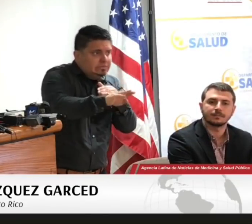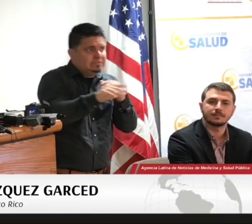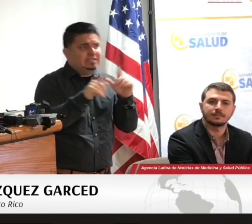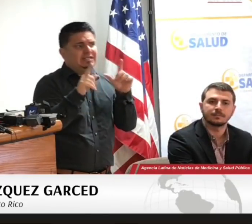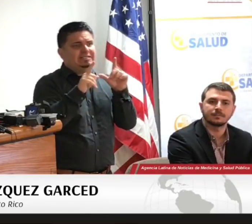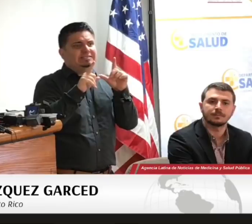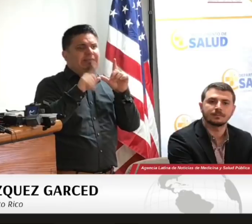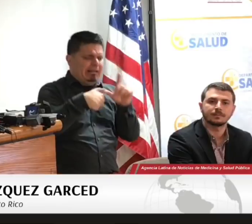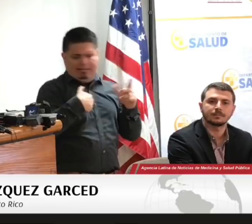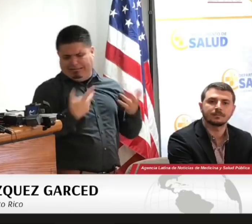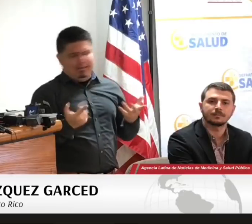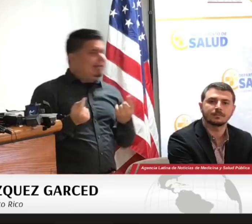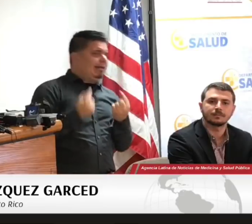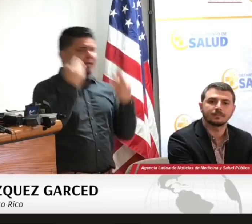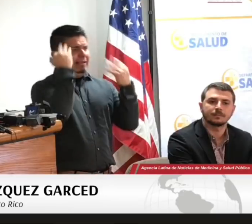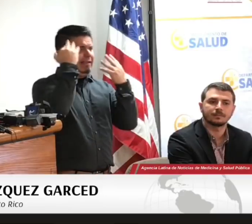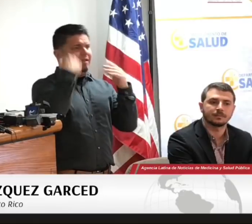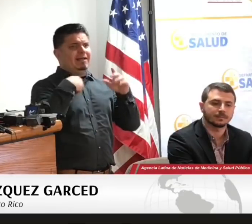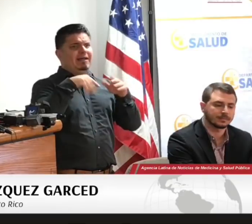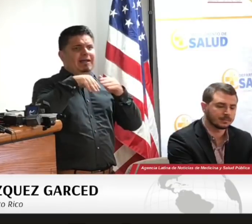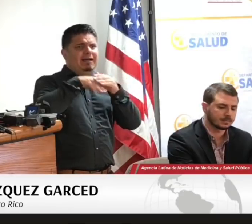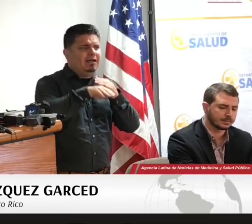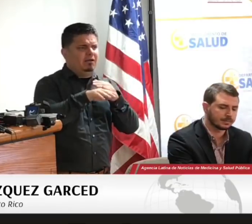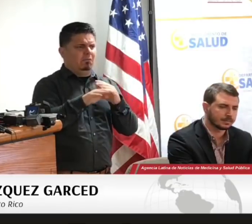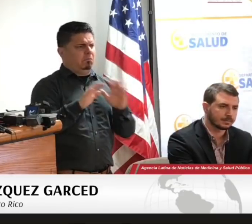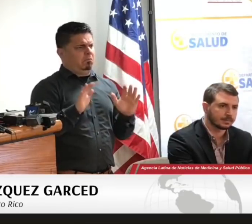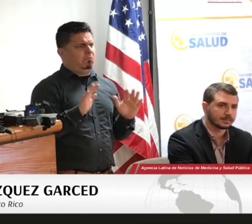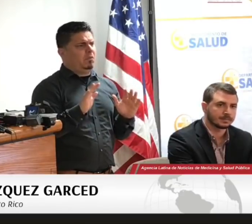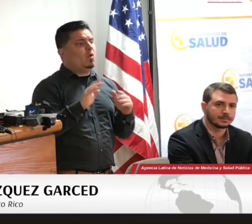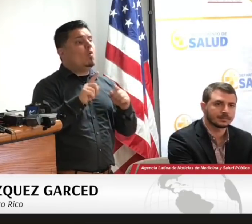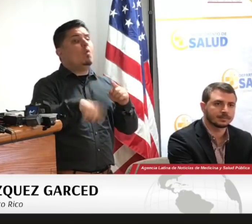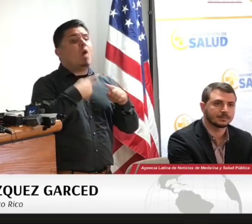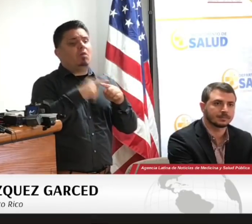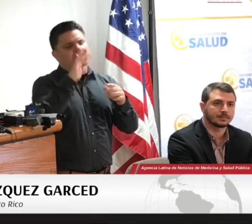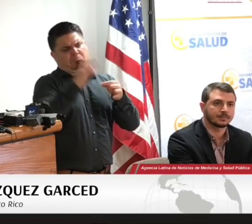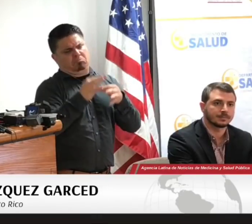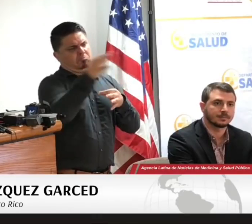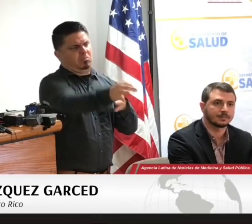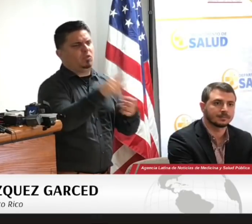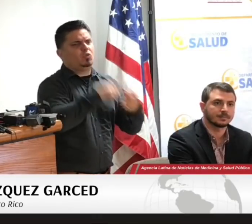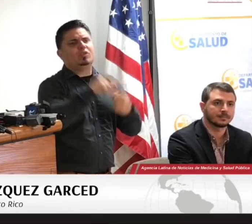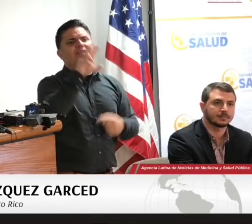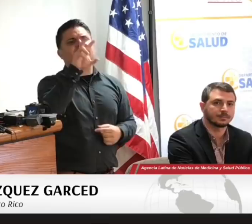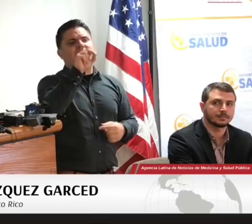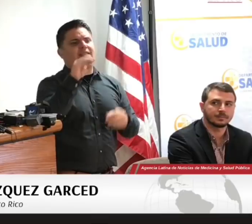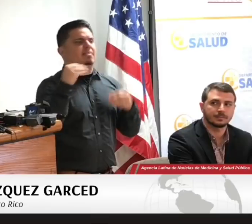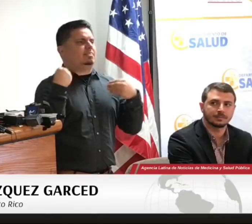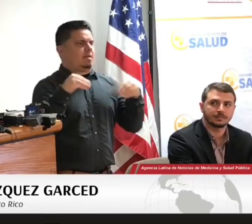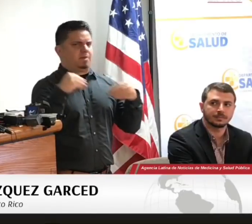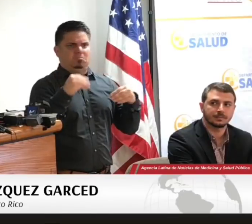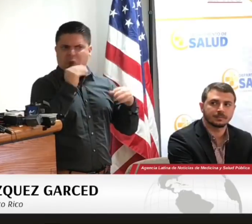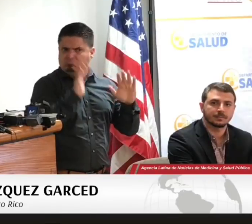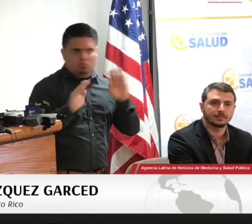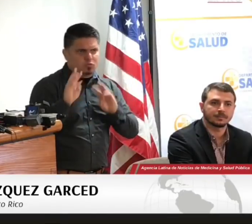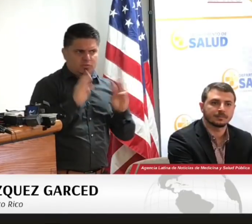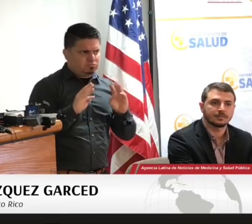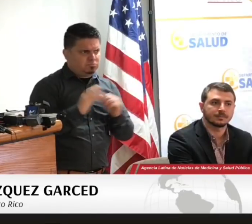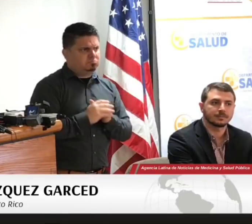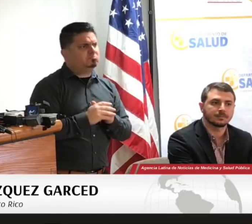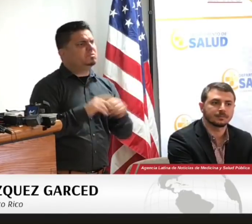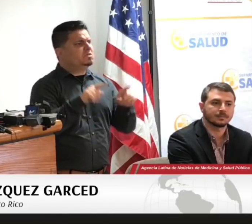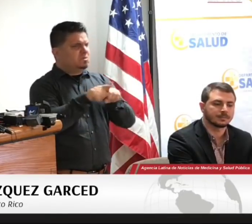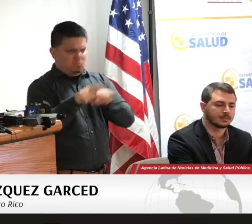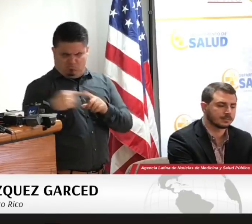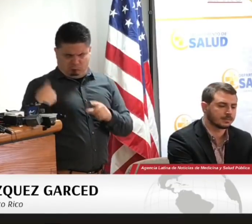marbete, están extendidos todos esos términos hasta el 30 de abril. De igual manera, lo hemos consultado con